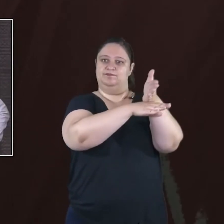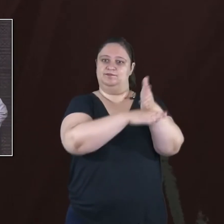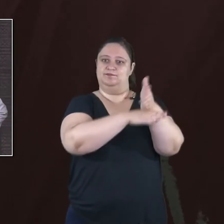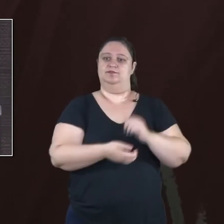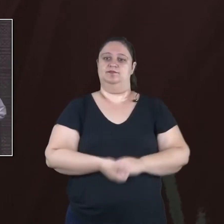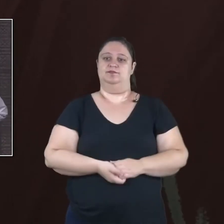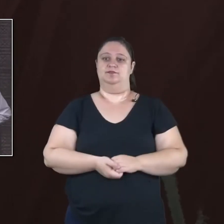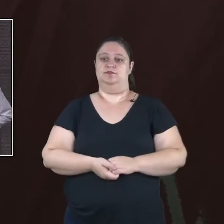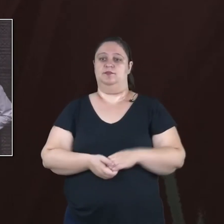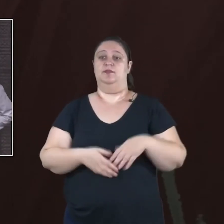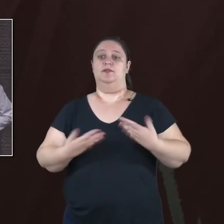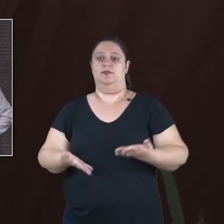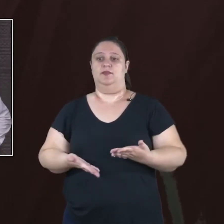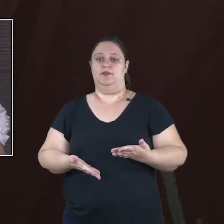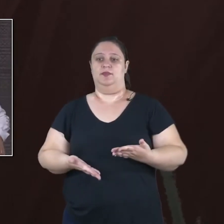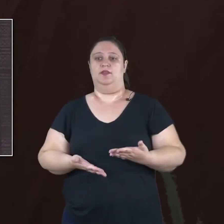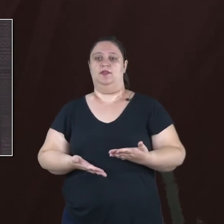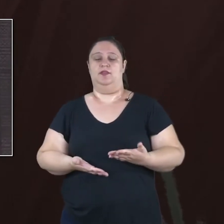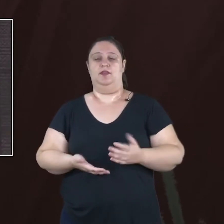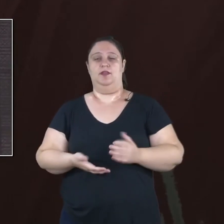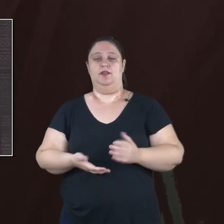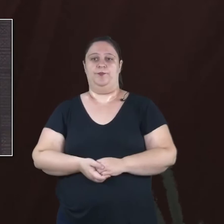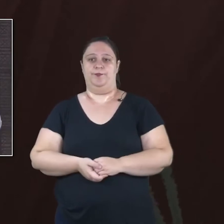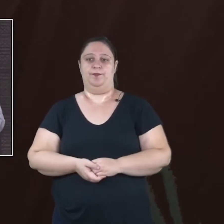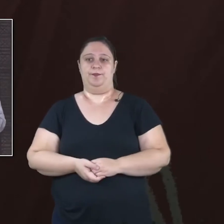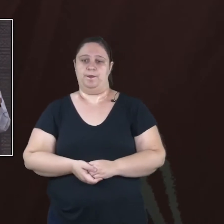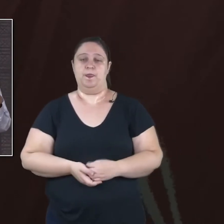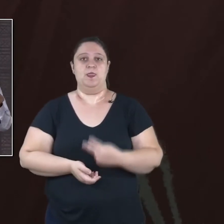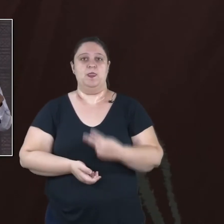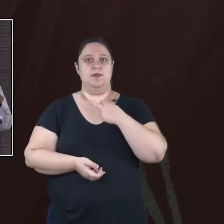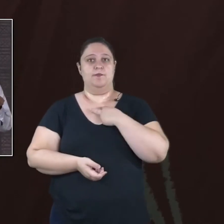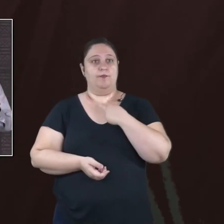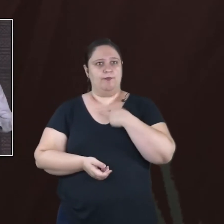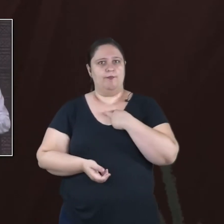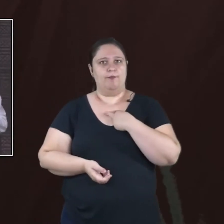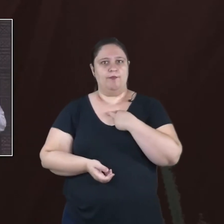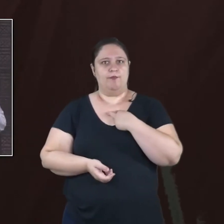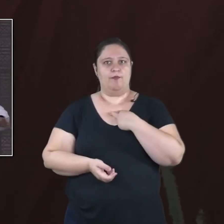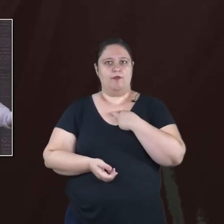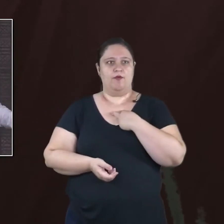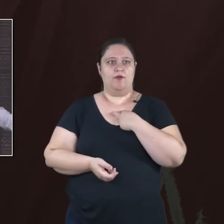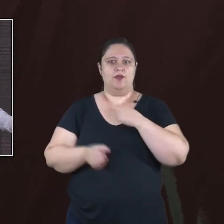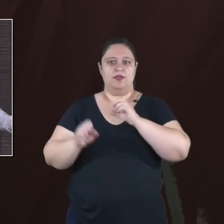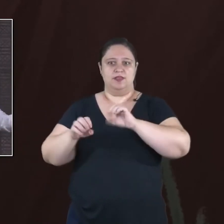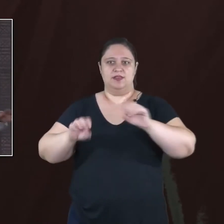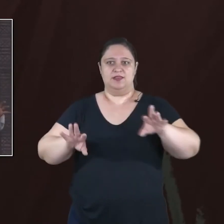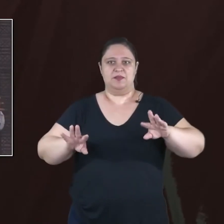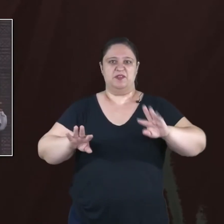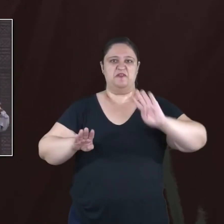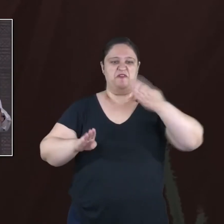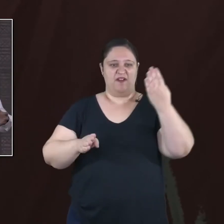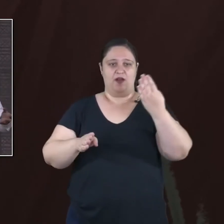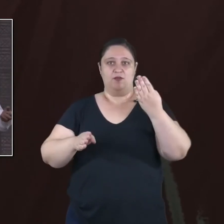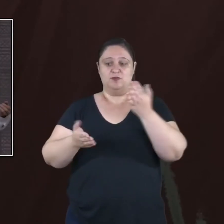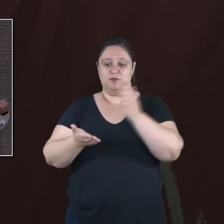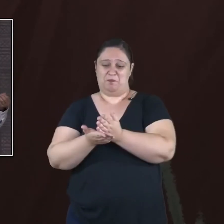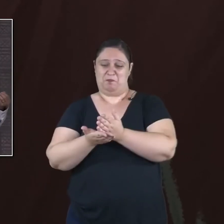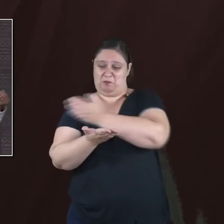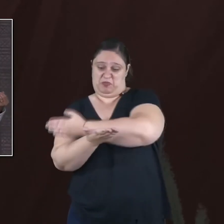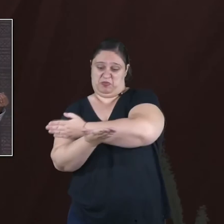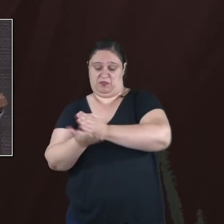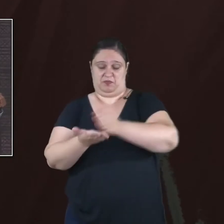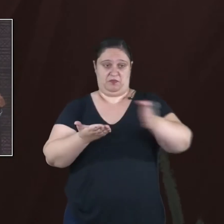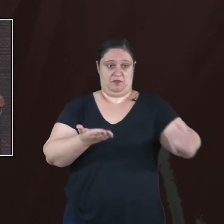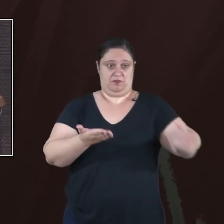ponto. Portanto, irmãos, não vamos deixar que os outros ensinamentos venham nos dividir de novo e venham nos fazer regredir e ir